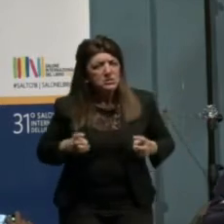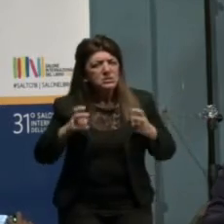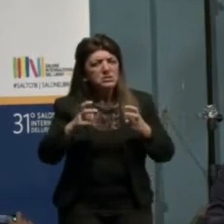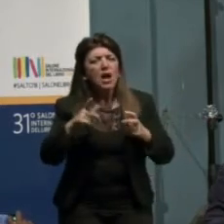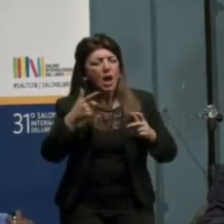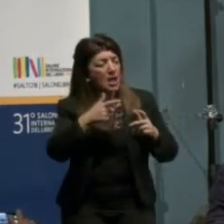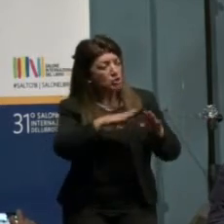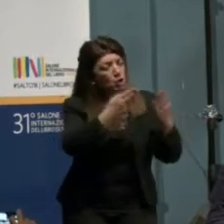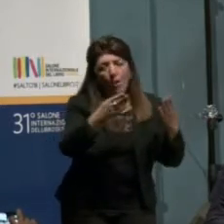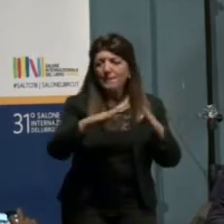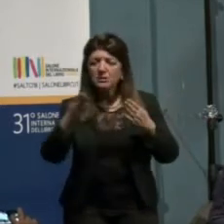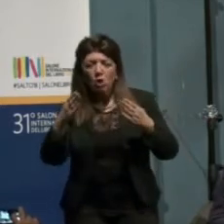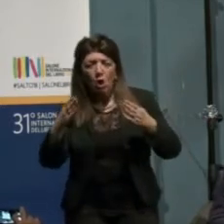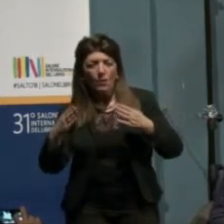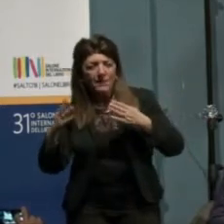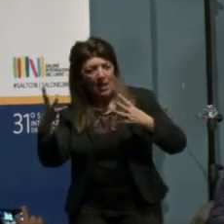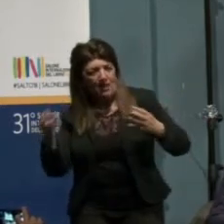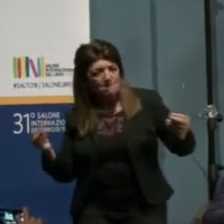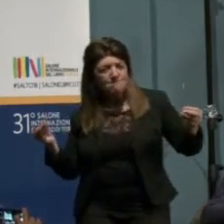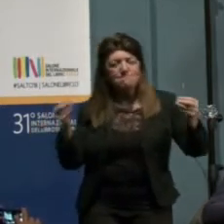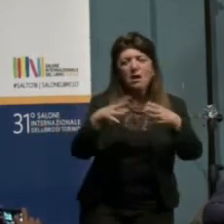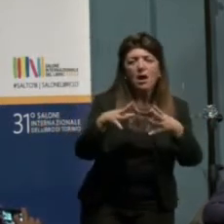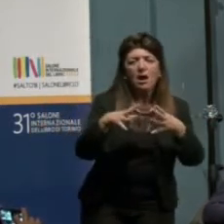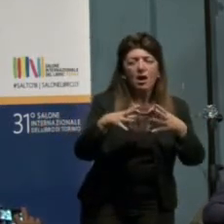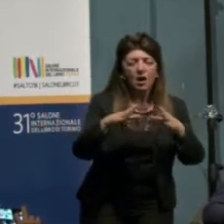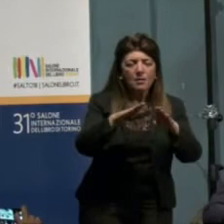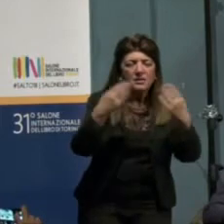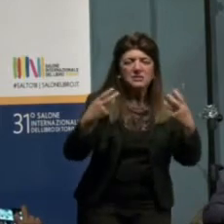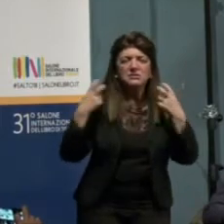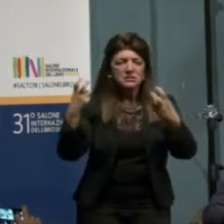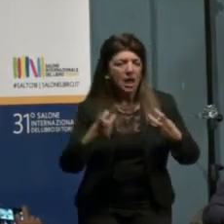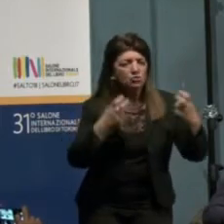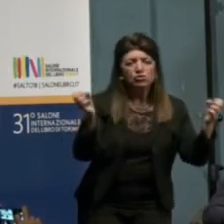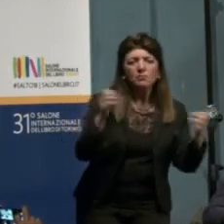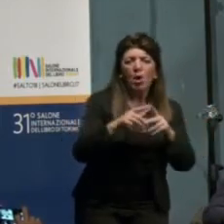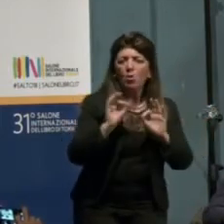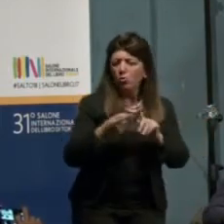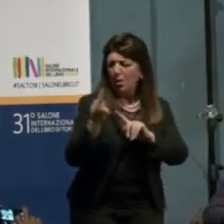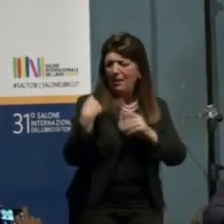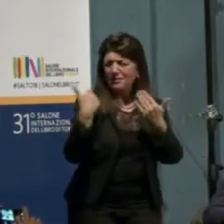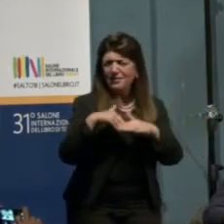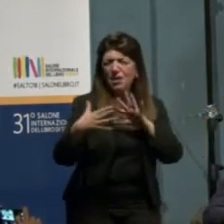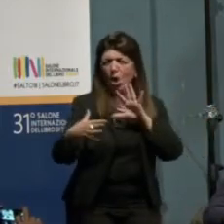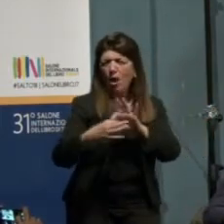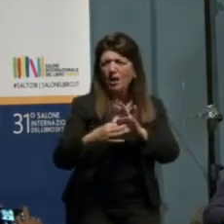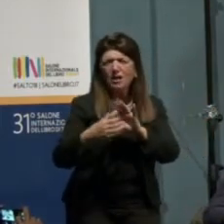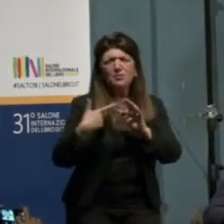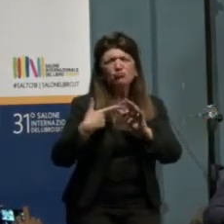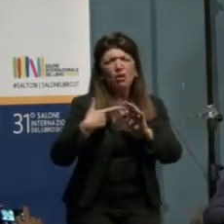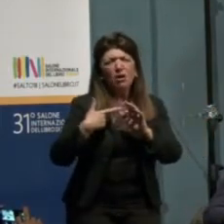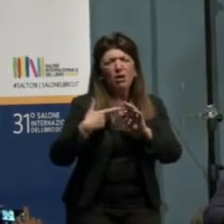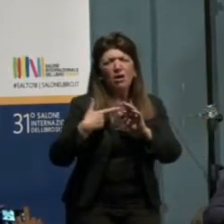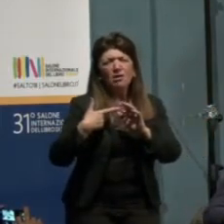che come abbiamo detto l'altra sera col collegamento con cinesi quando c'era insomma il quarantesimo